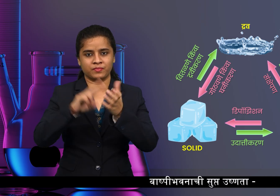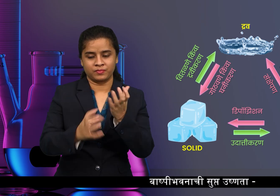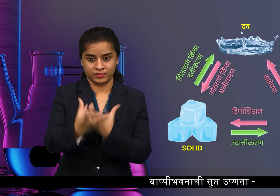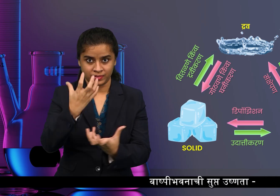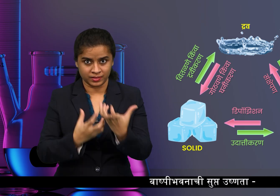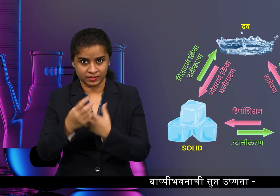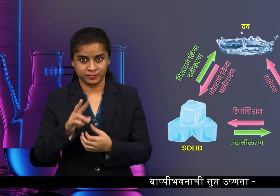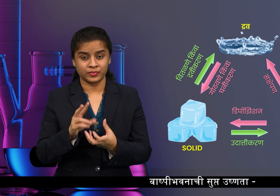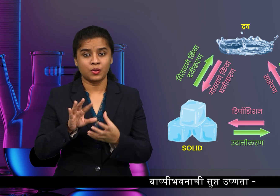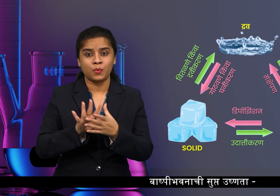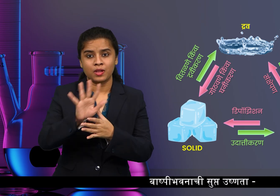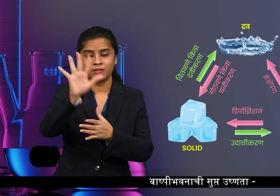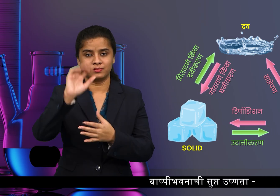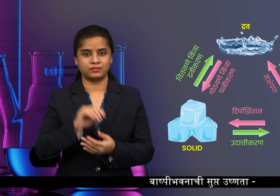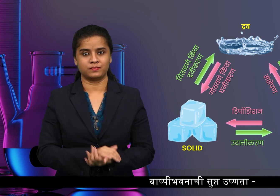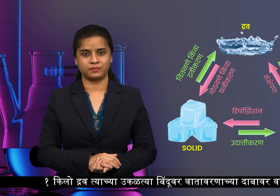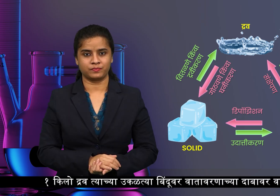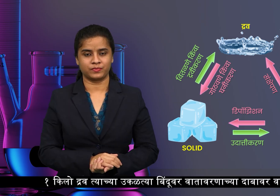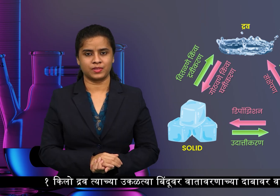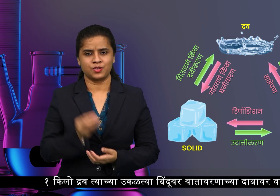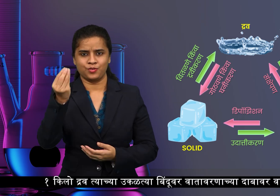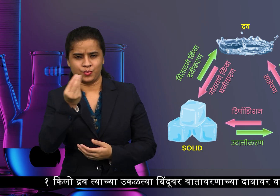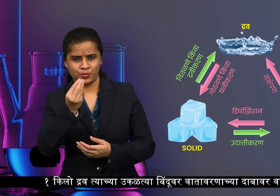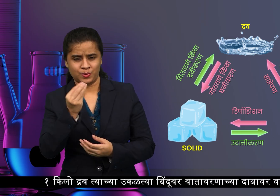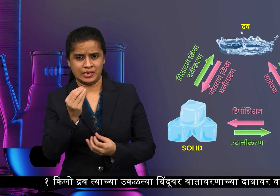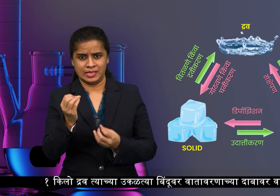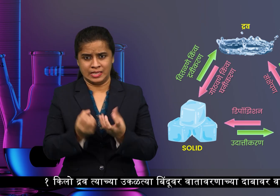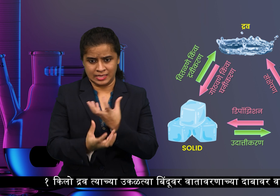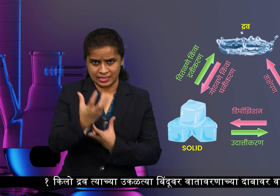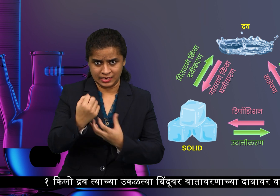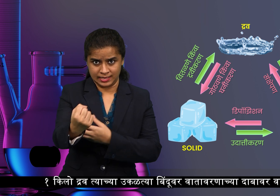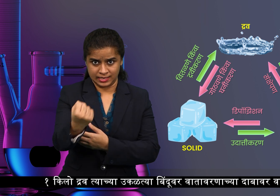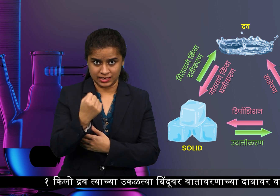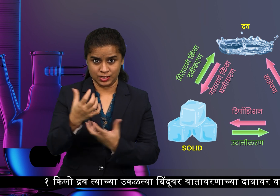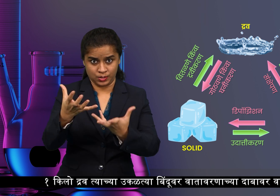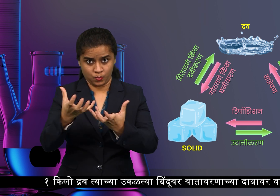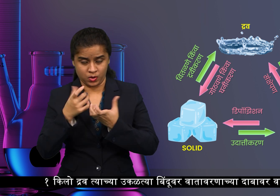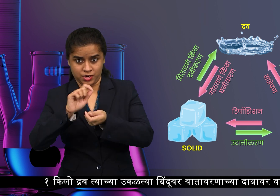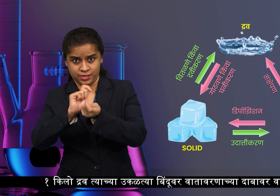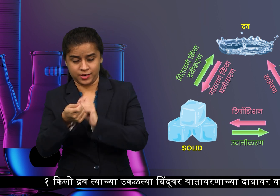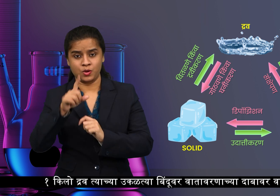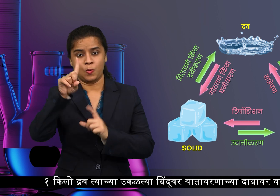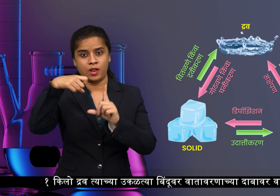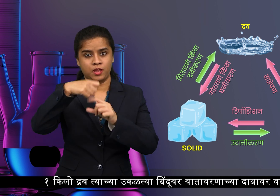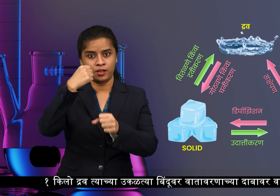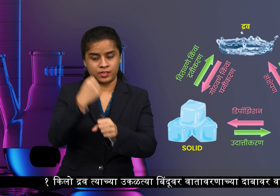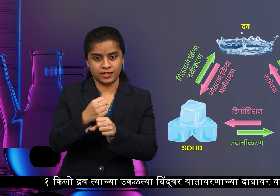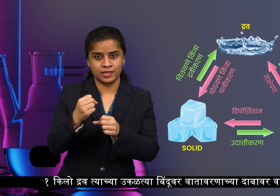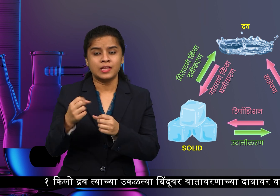बाष्पीकरणाची स्तूप उष्णता 1 किलो द्रव त्याच्या उकळत्या बिंदूवर वातावरणाच्या दबावावर